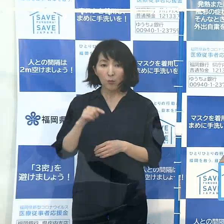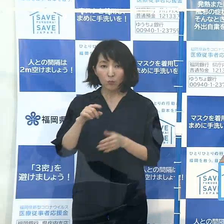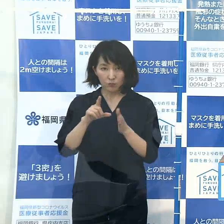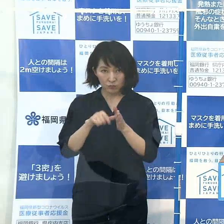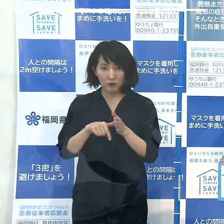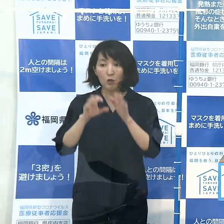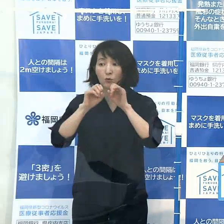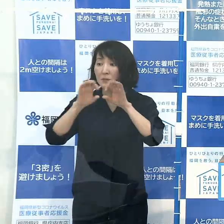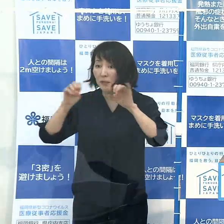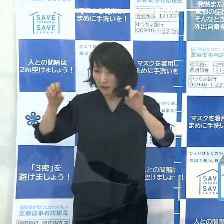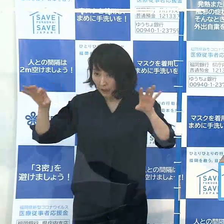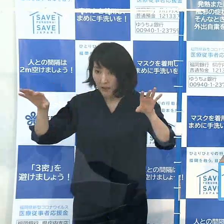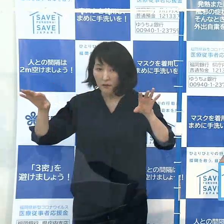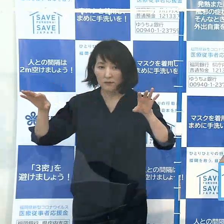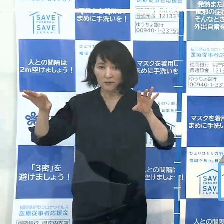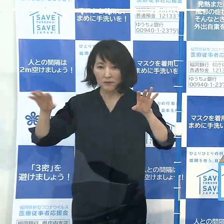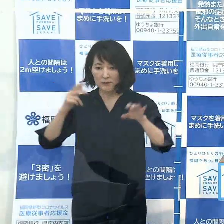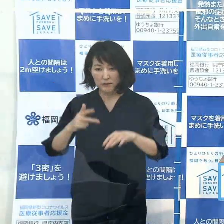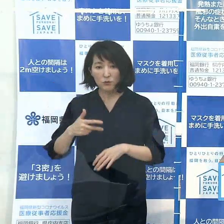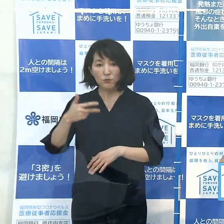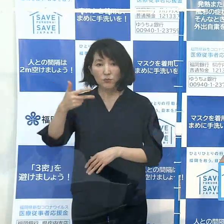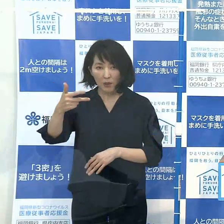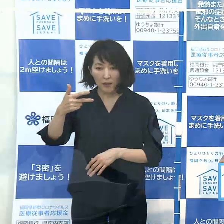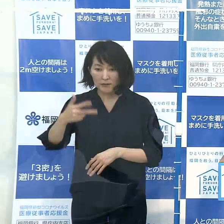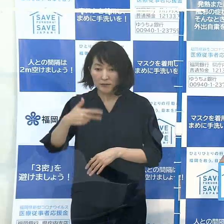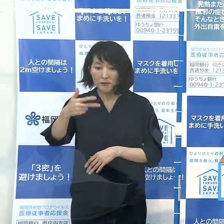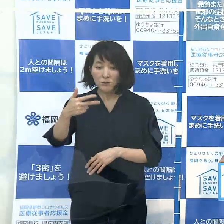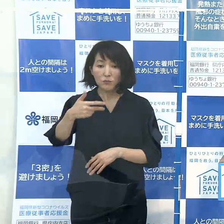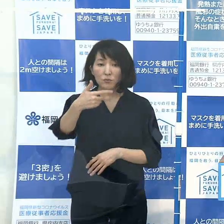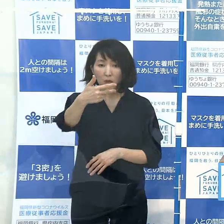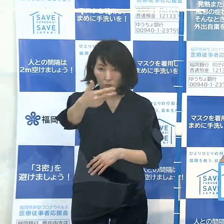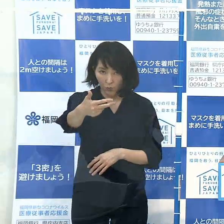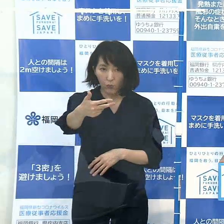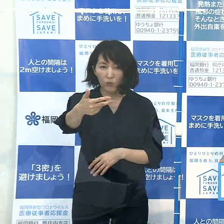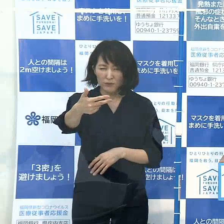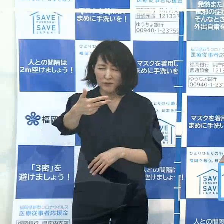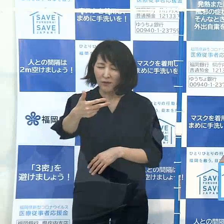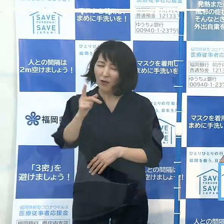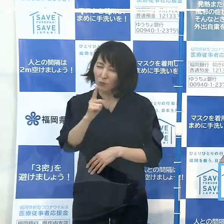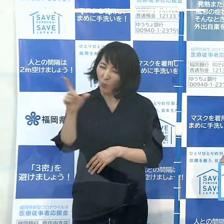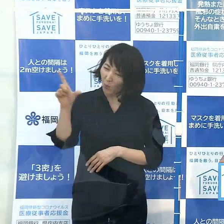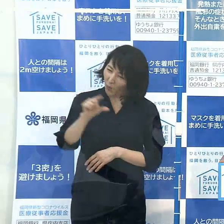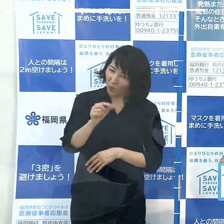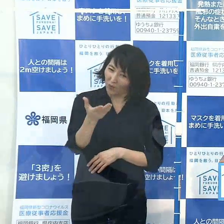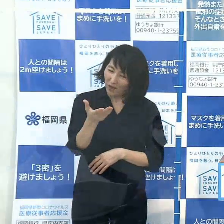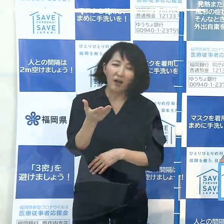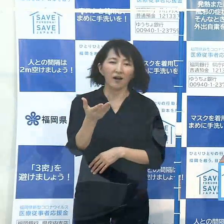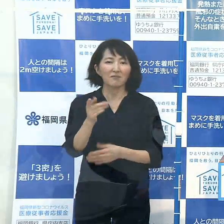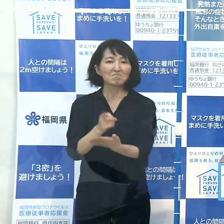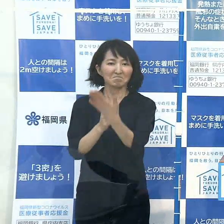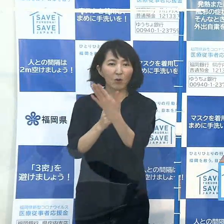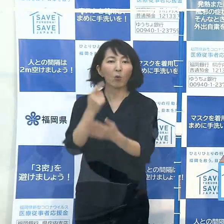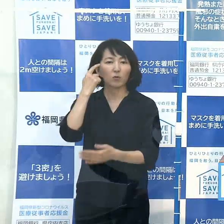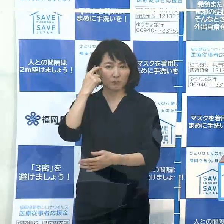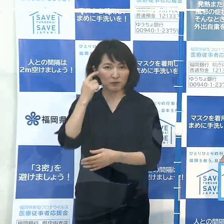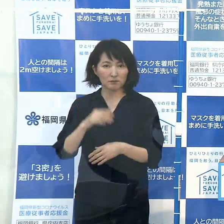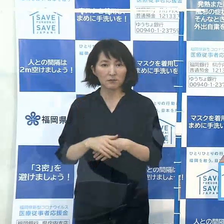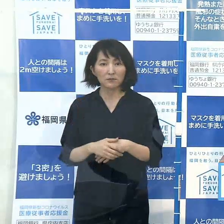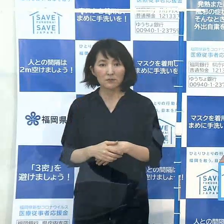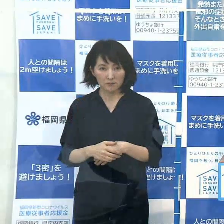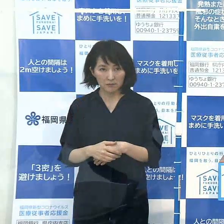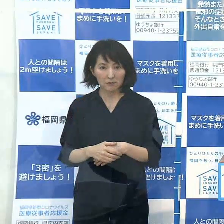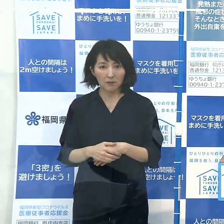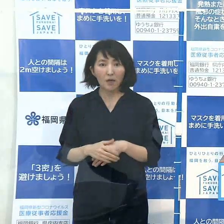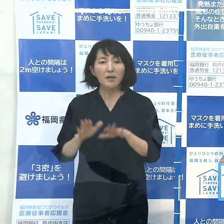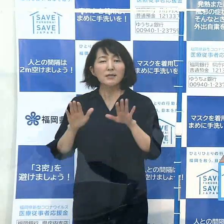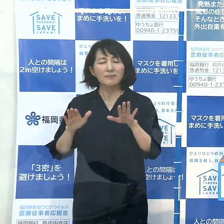これが1週間後な2週間後の数字に出てくるわけです。でそういう意味ではこれから先の状況を規定する